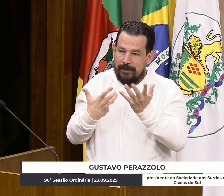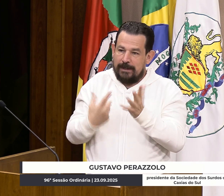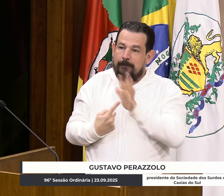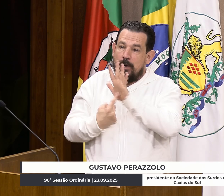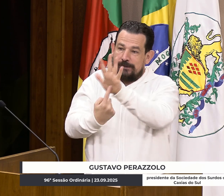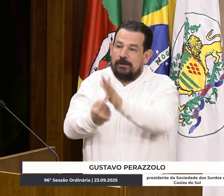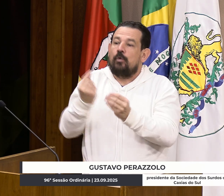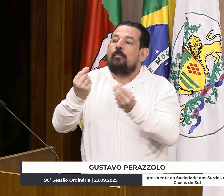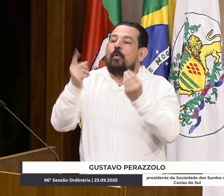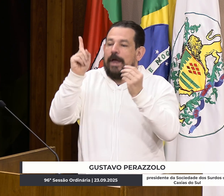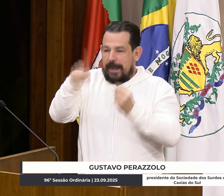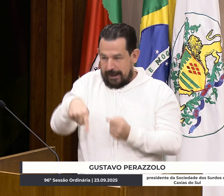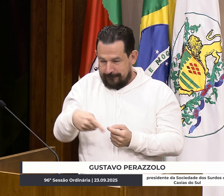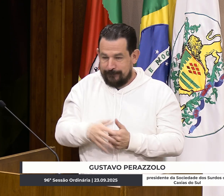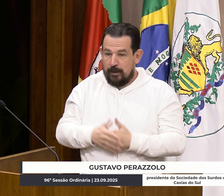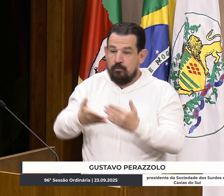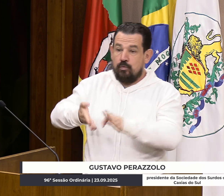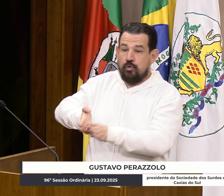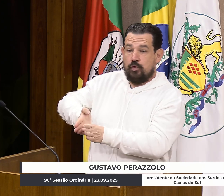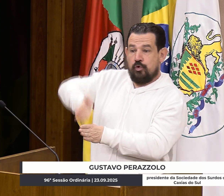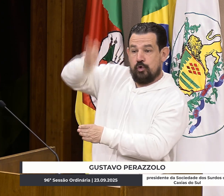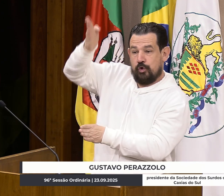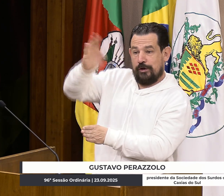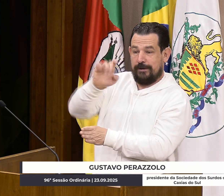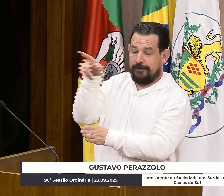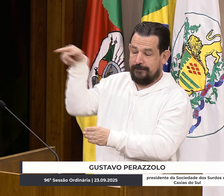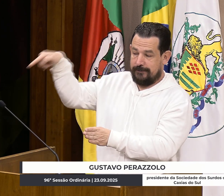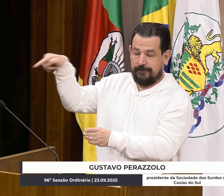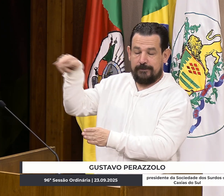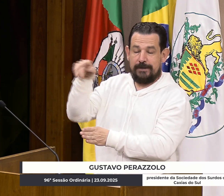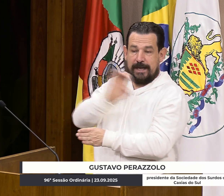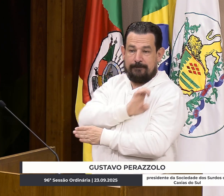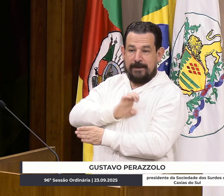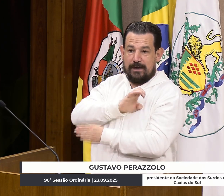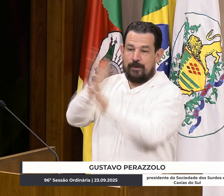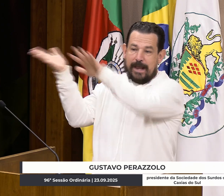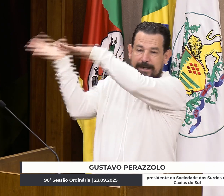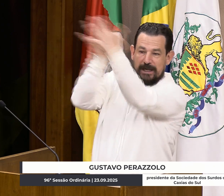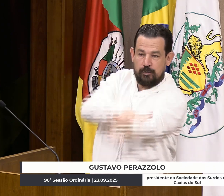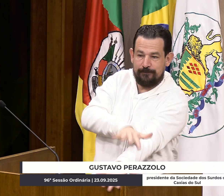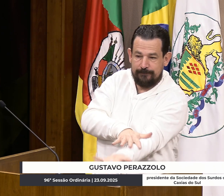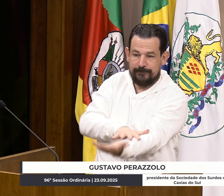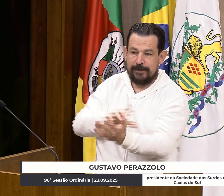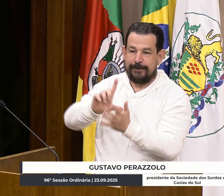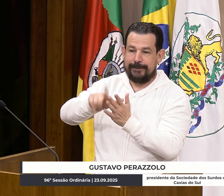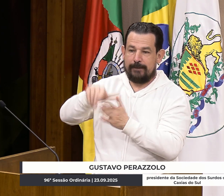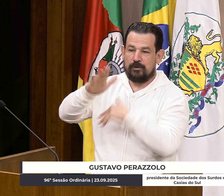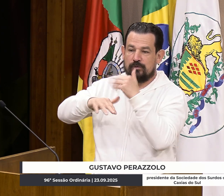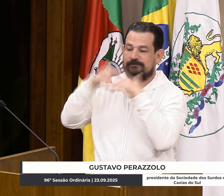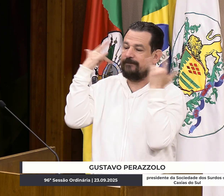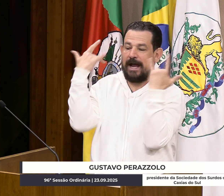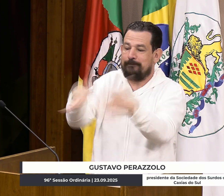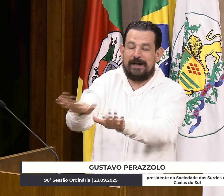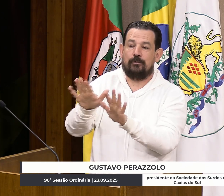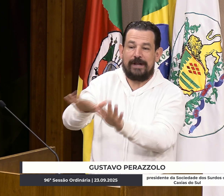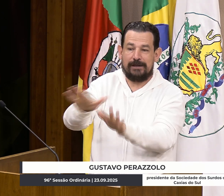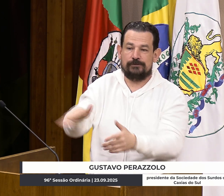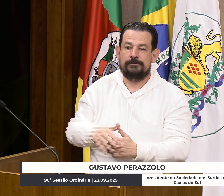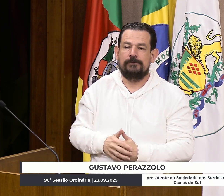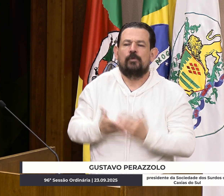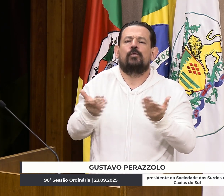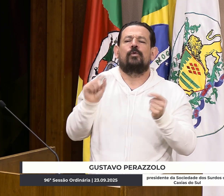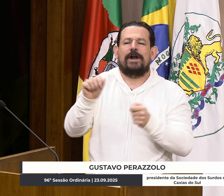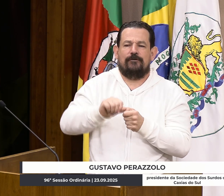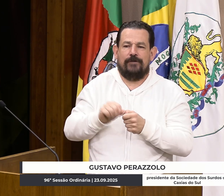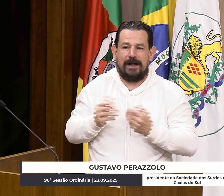tem muitos estragos agora no local, ali no terreno. O muro ali, entre o Emílio, o muro já caiu. E